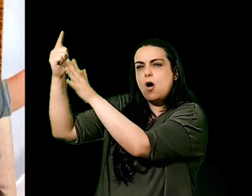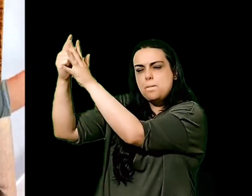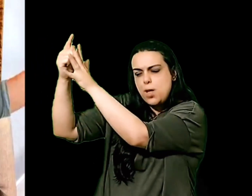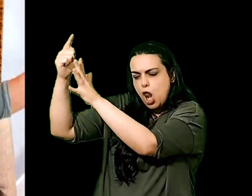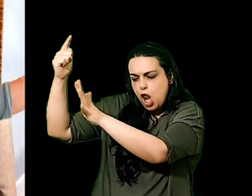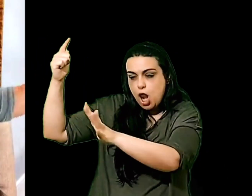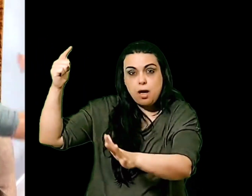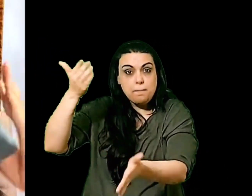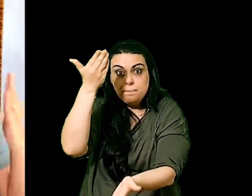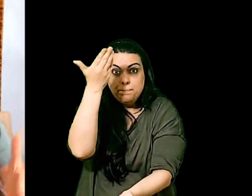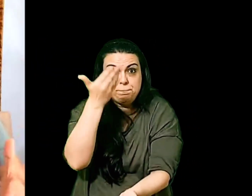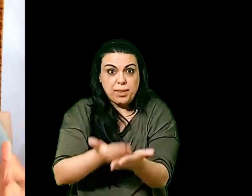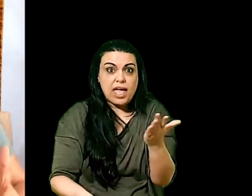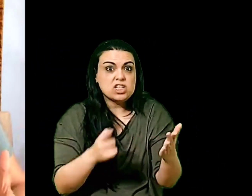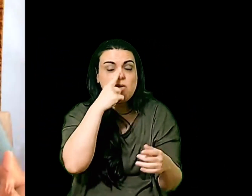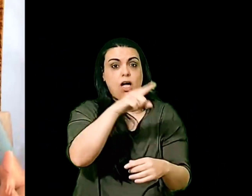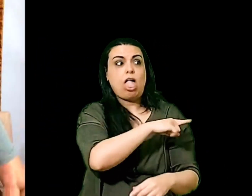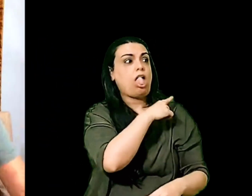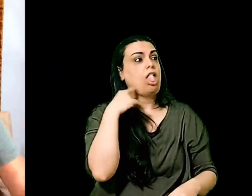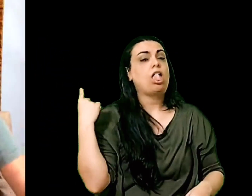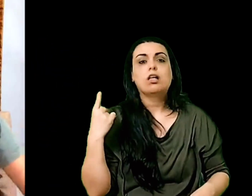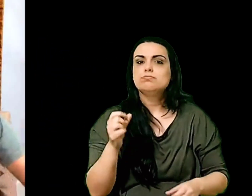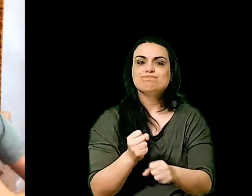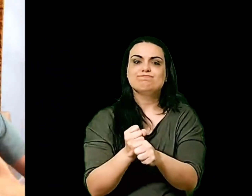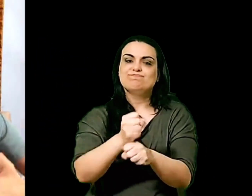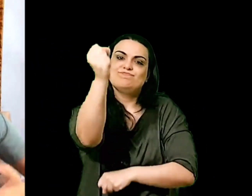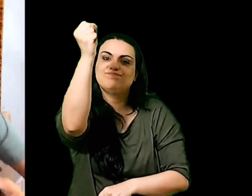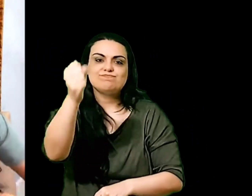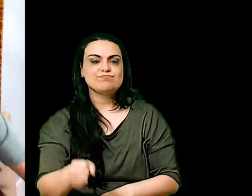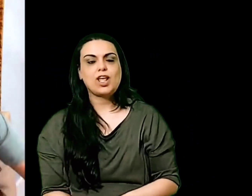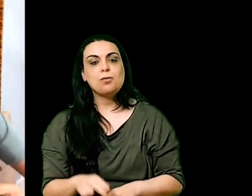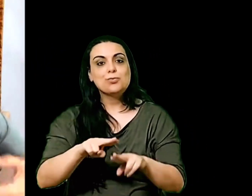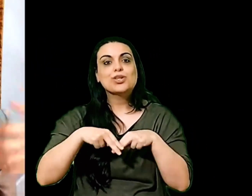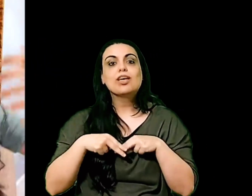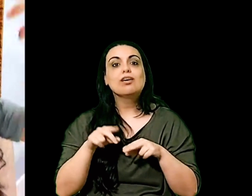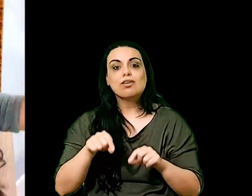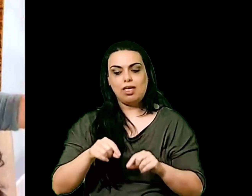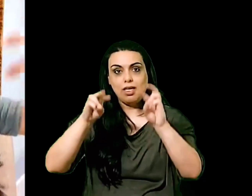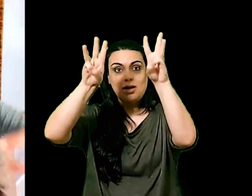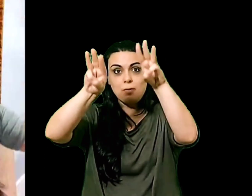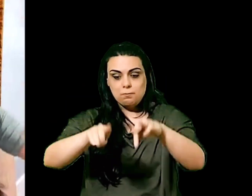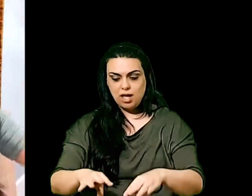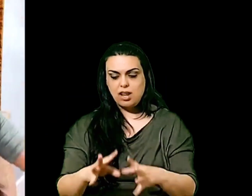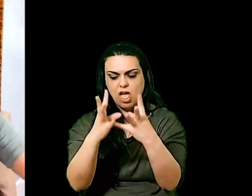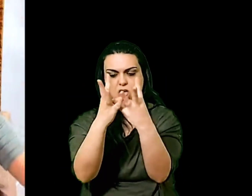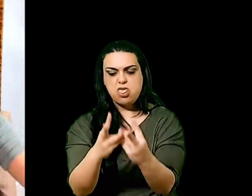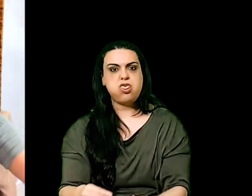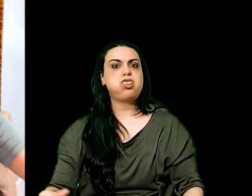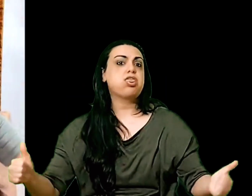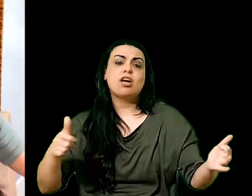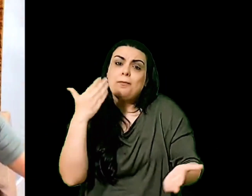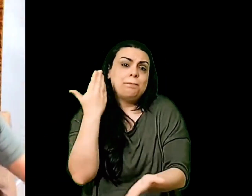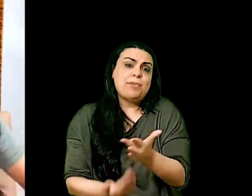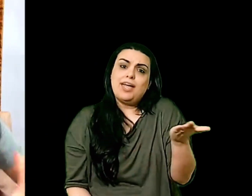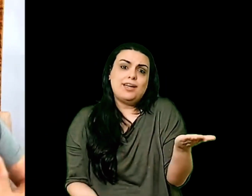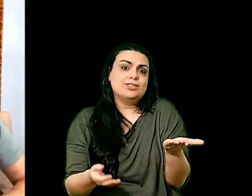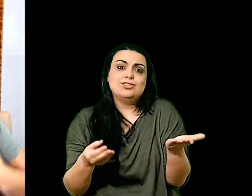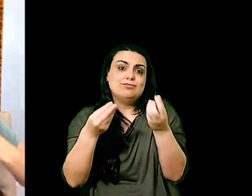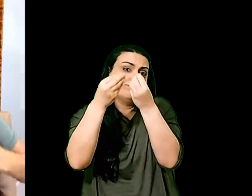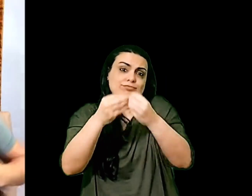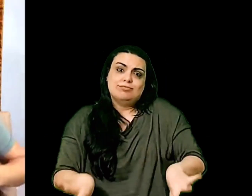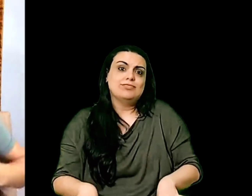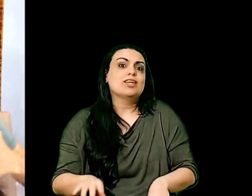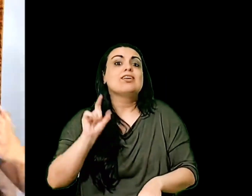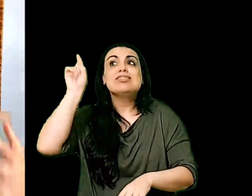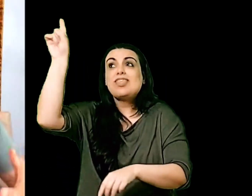sol aquecesse e se eles perdessem o prazo da manhã para recolherem aquele maná, derretia e eles perdiam a oportunidade de